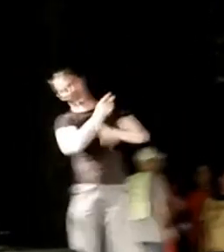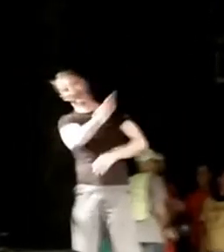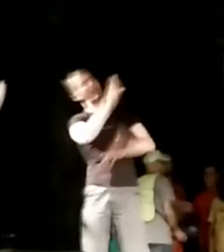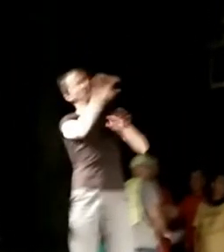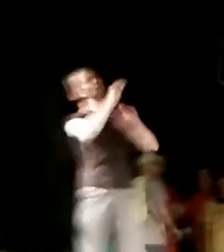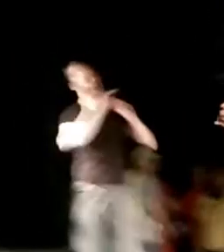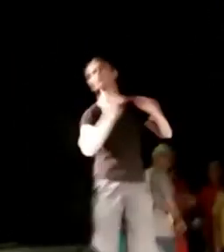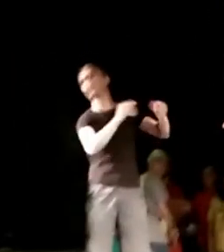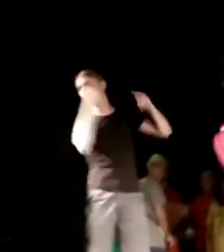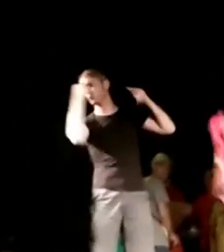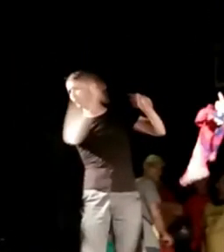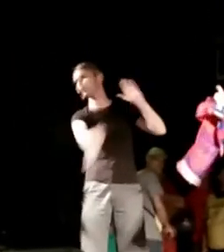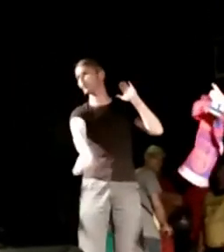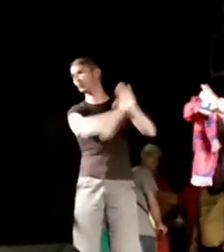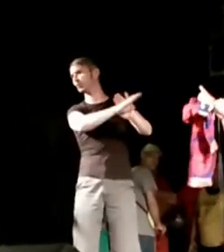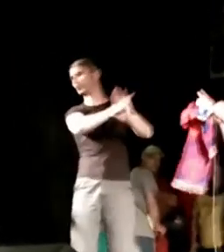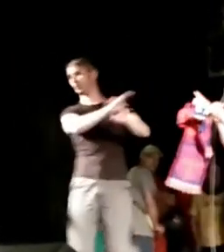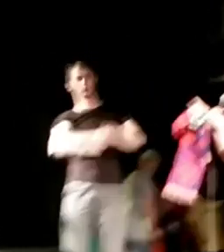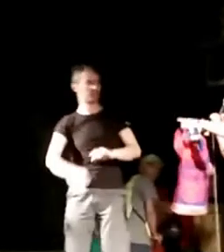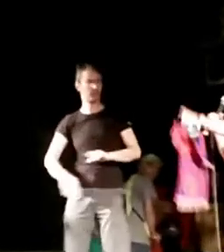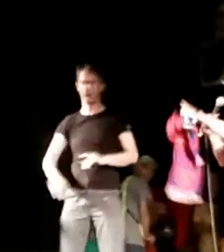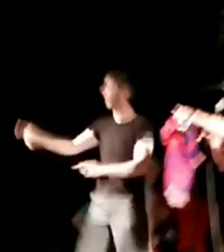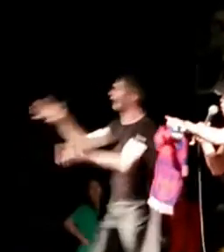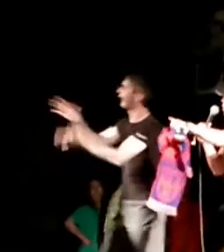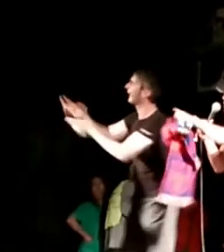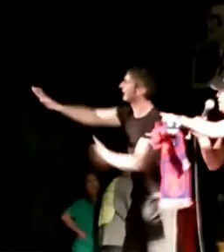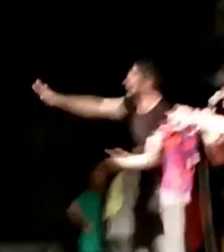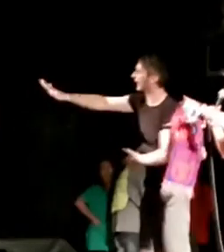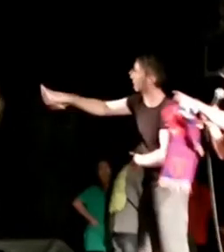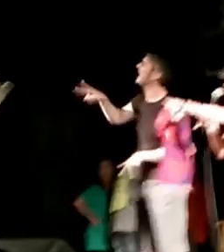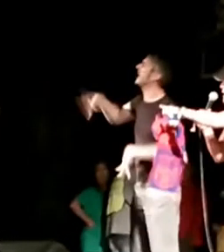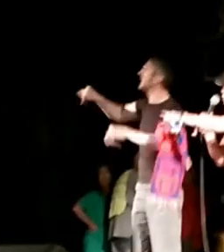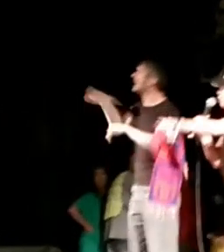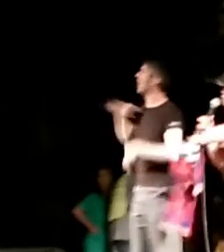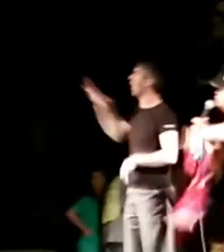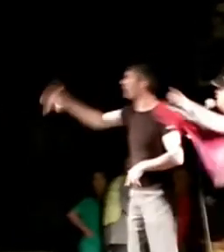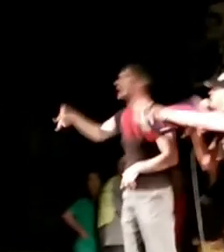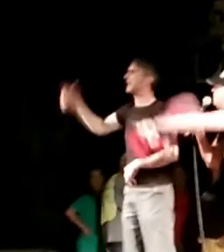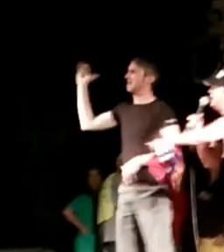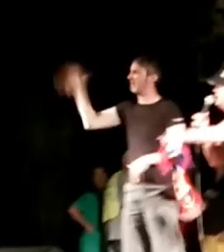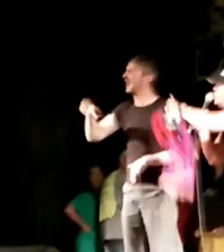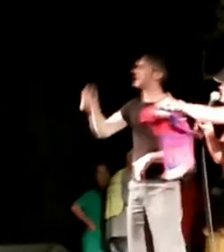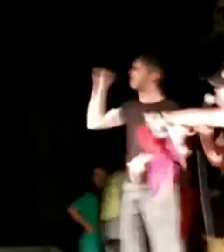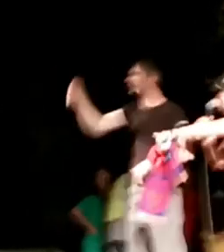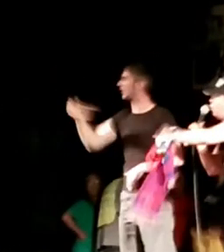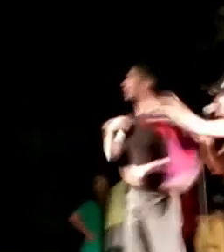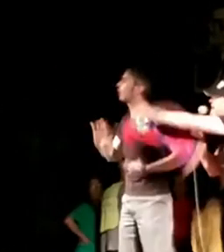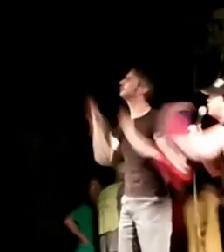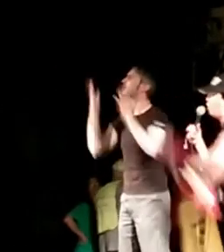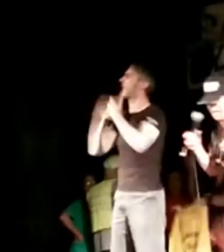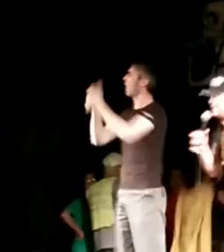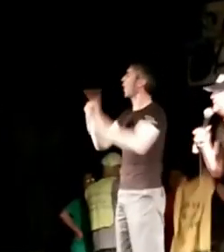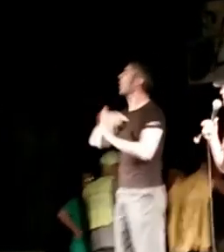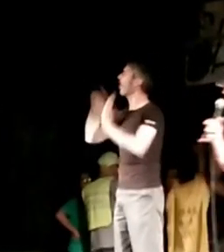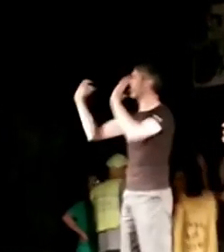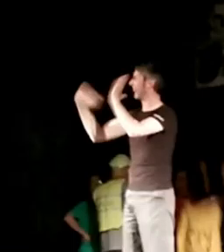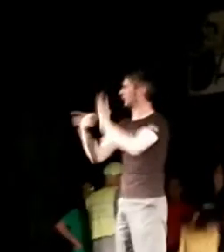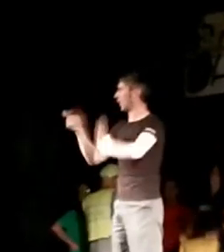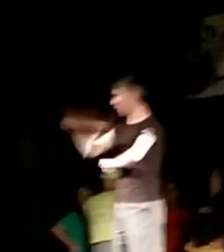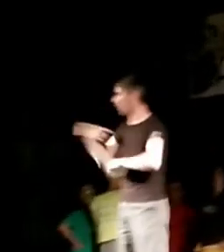país. Venga, vaya tirando. Tranquilito, Ni robo, ni pego, ni mato. Sobrevivir no es delito. Esto es